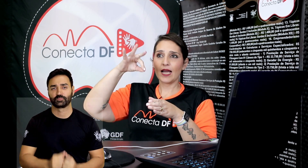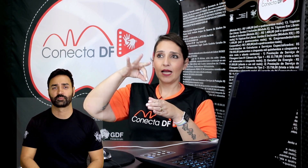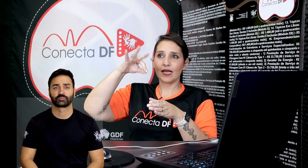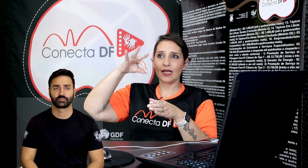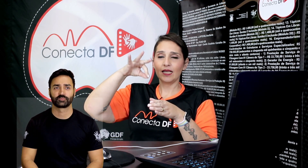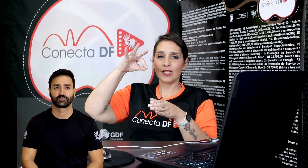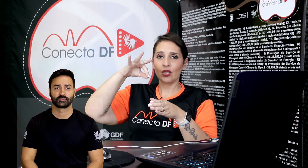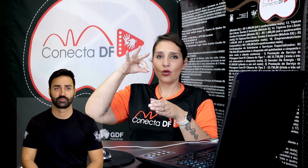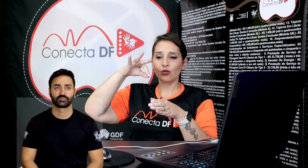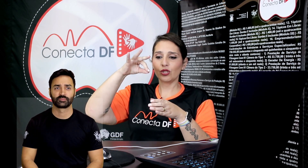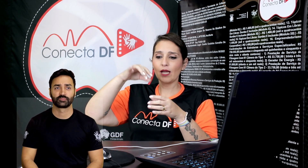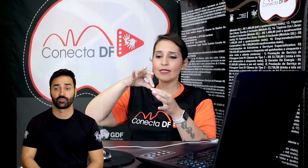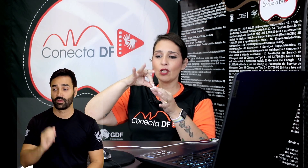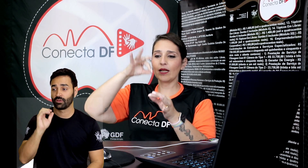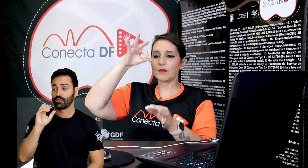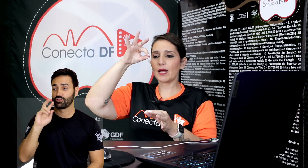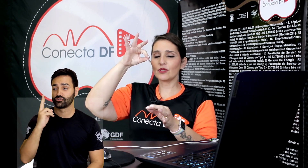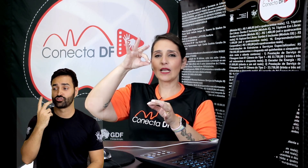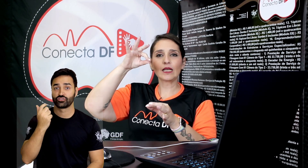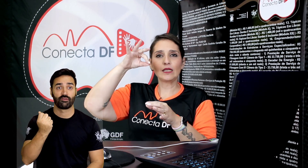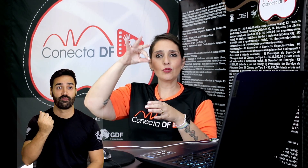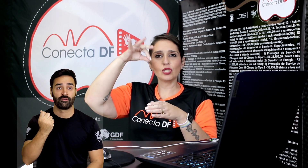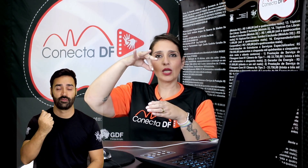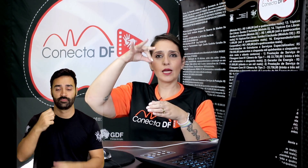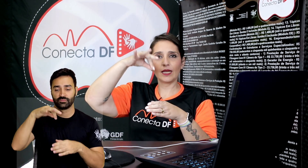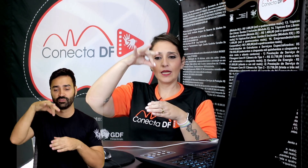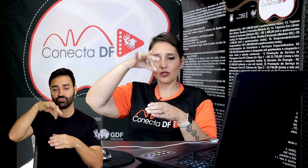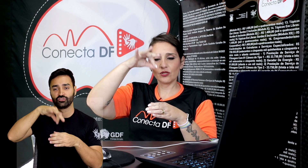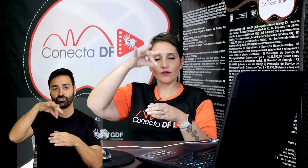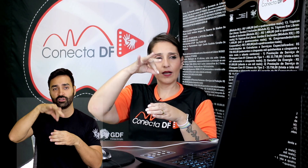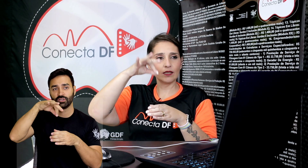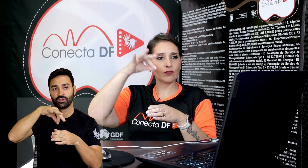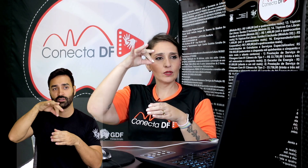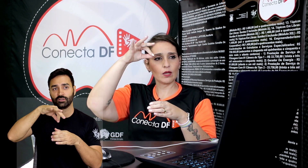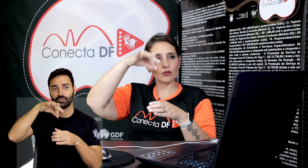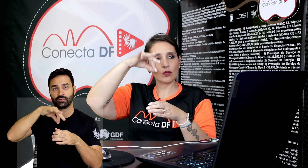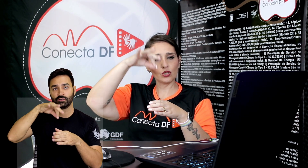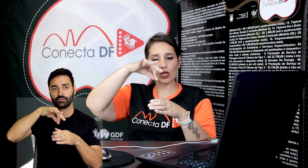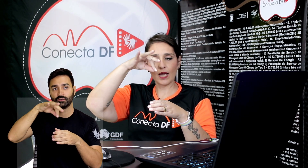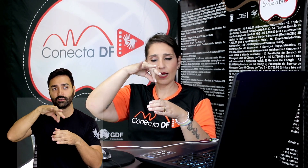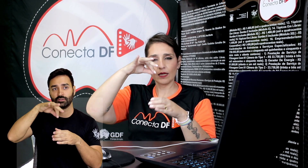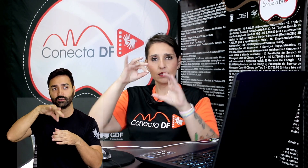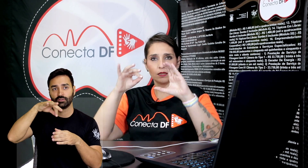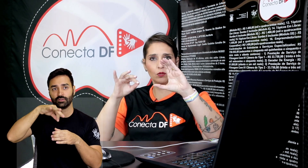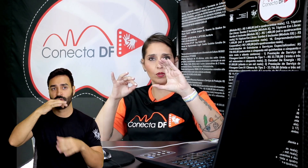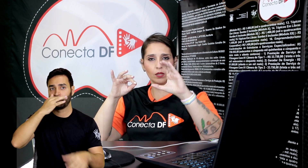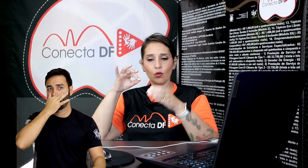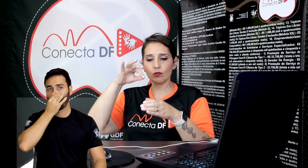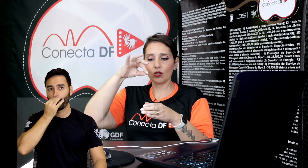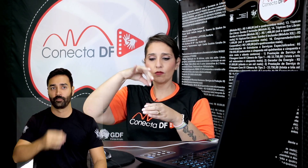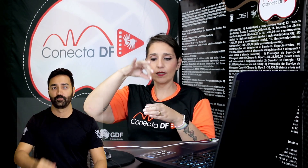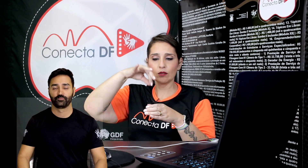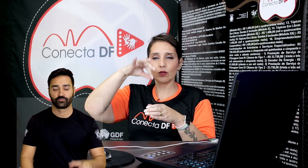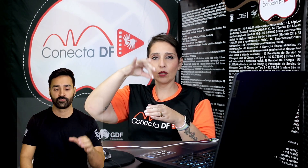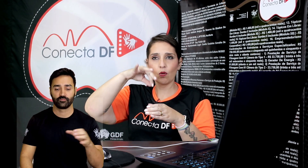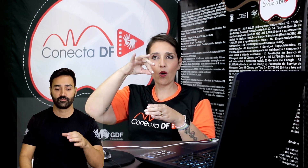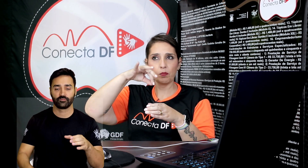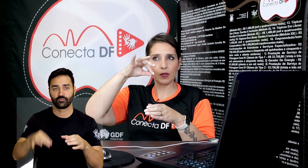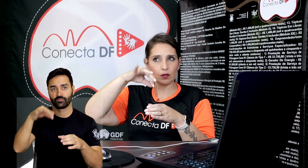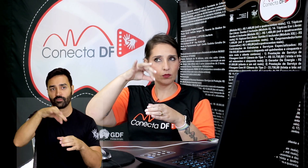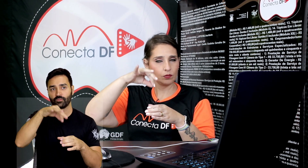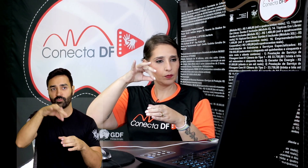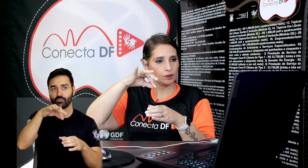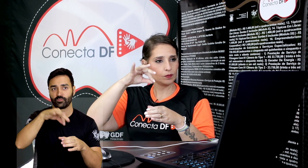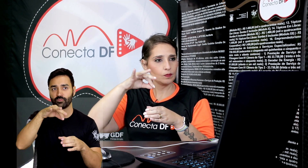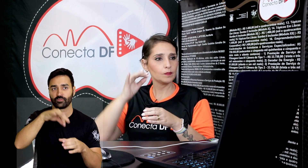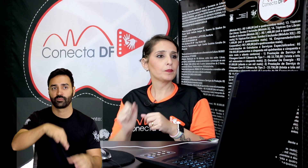Chá. O chá é só lembrar do saquinho de chá, né? Que a gente faz a infusão. Então, chá. Segurando como se eu estivesse segurando um